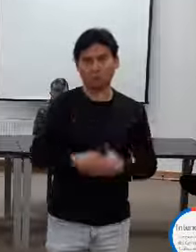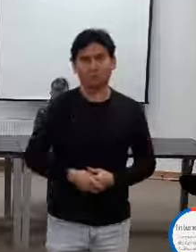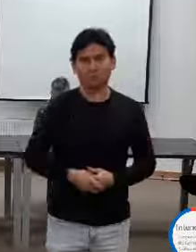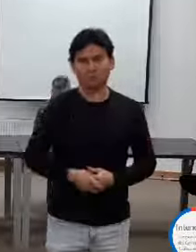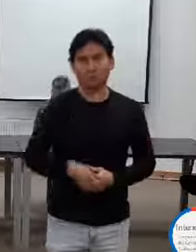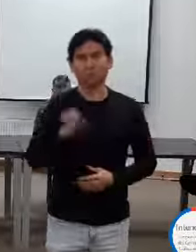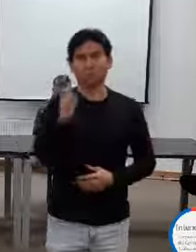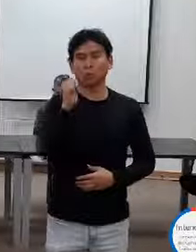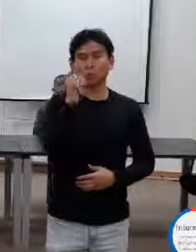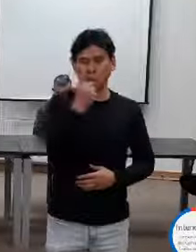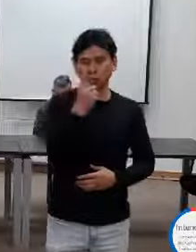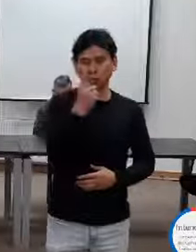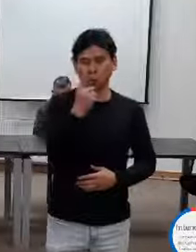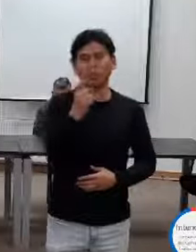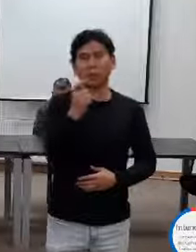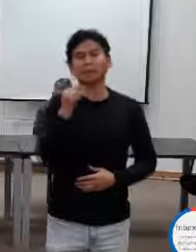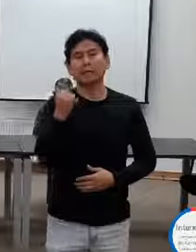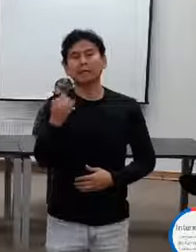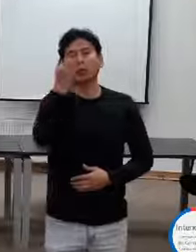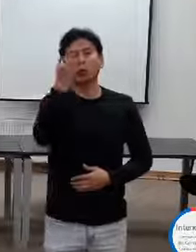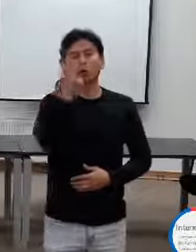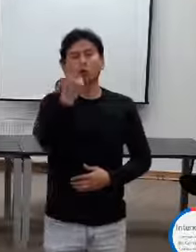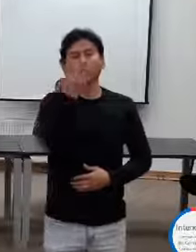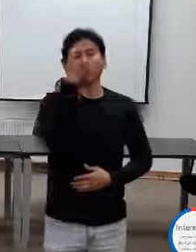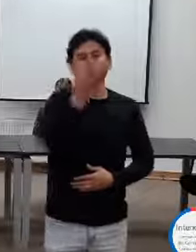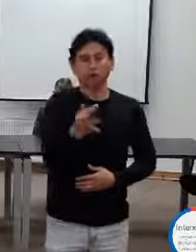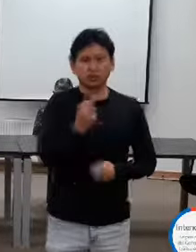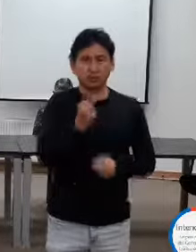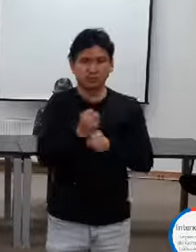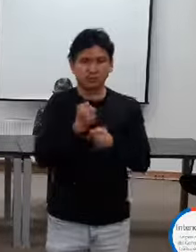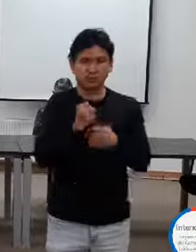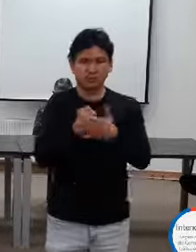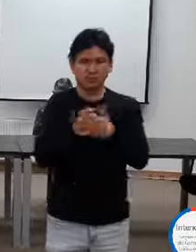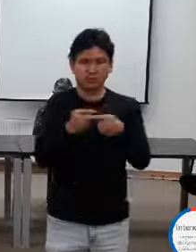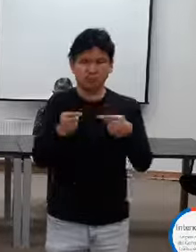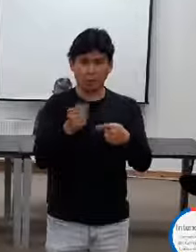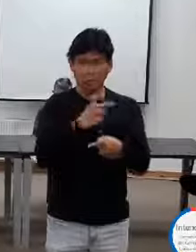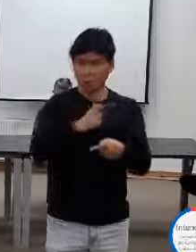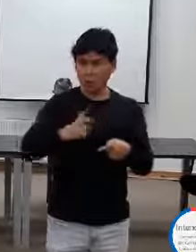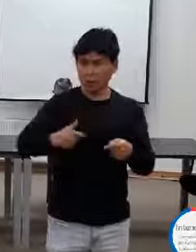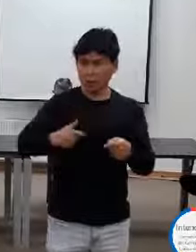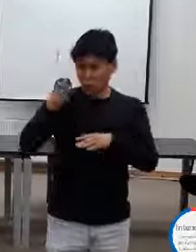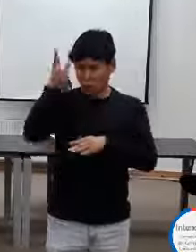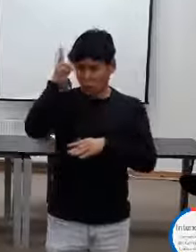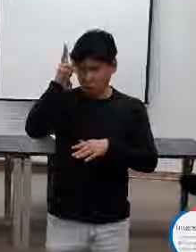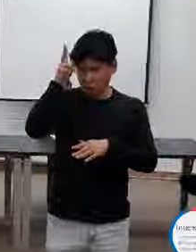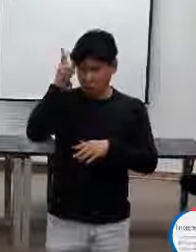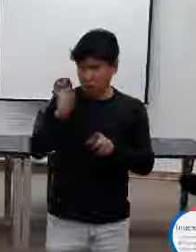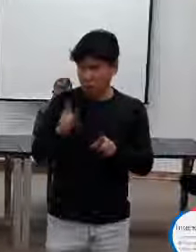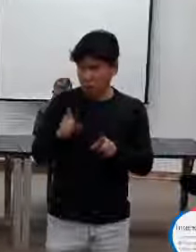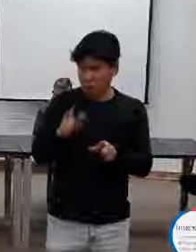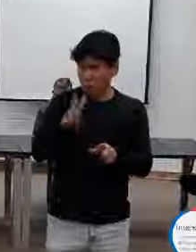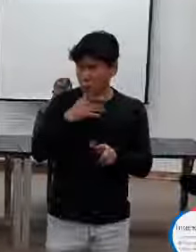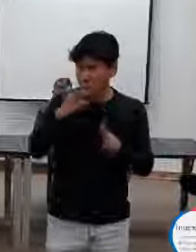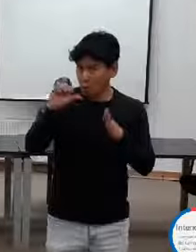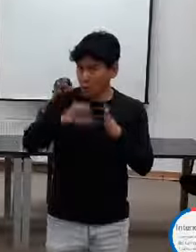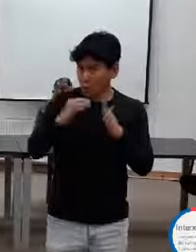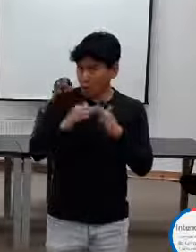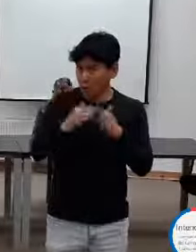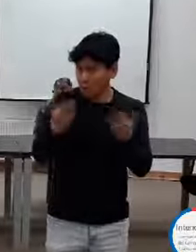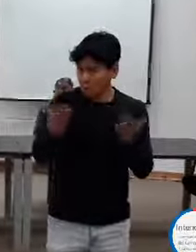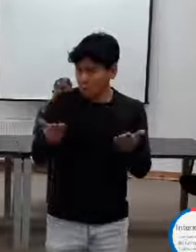Solo uno y dos funcionarios de él que habían trabajado con él el fin de semana. Perfecto. ¿El gobernador de Coyeque no tendría que tener cuarentena, teniendo en